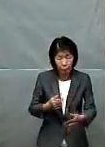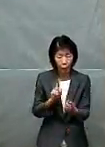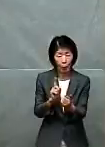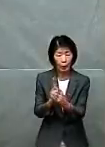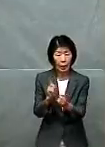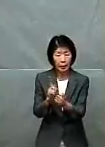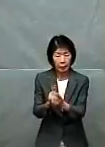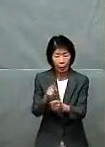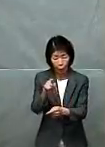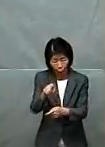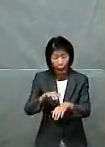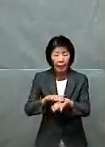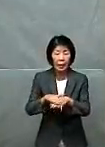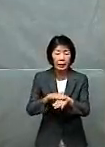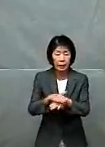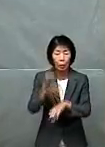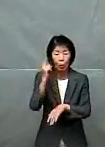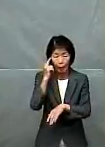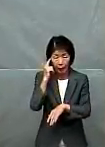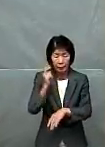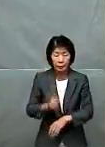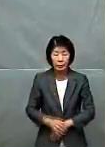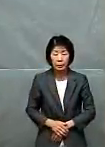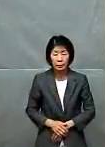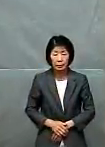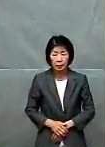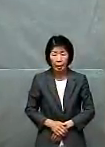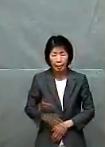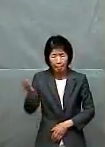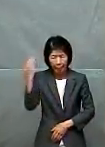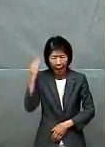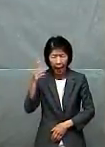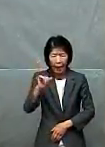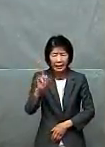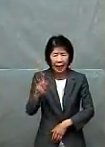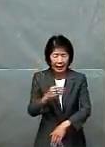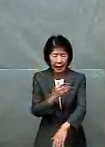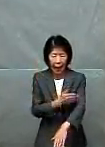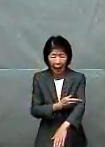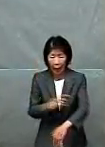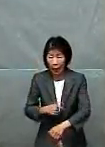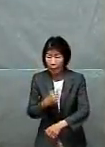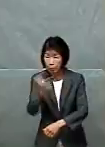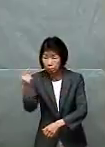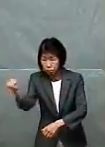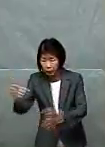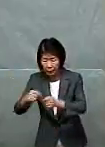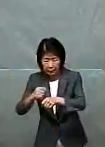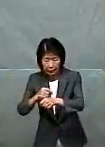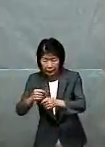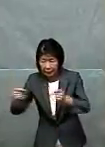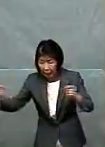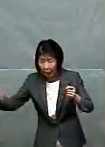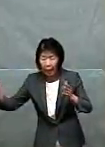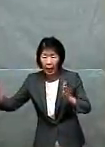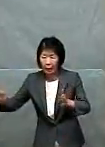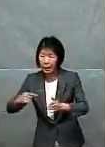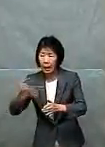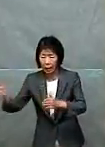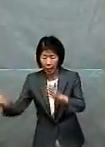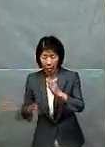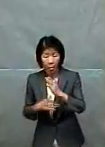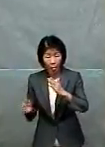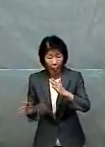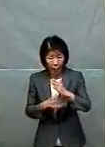ても大事なところだと思っています。イタリアの時はですね、ちょっと長期ということもあって、できれば